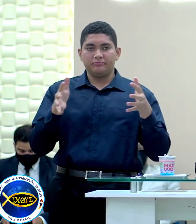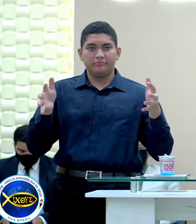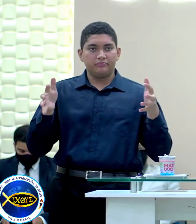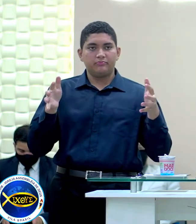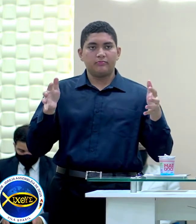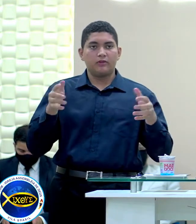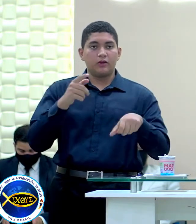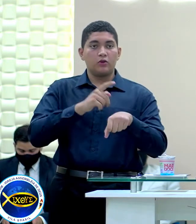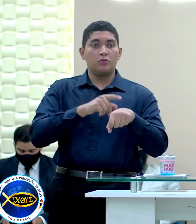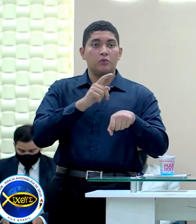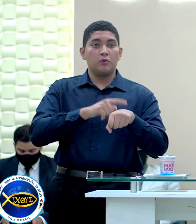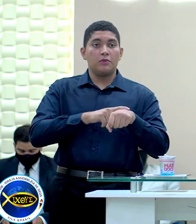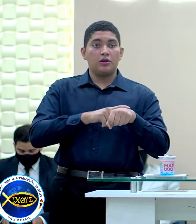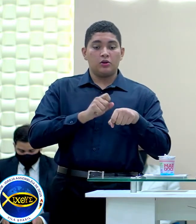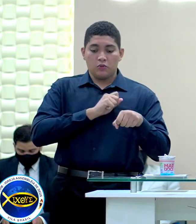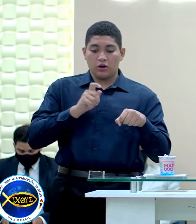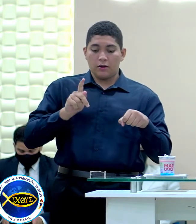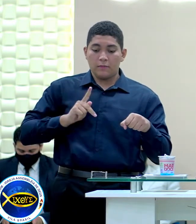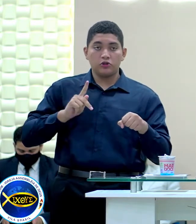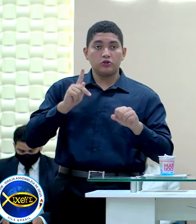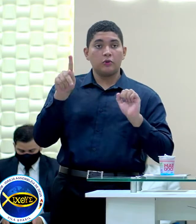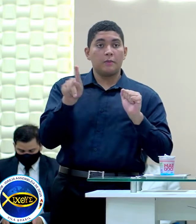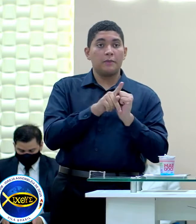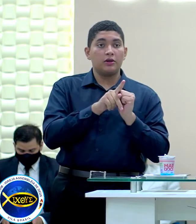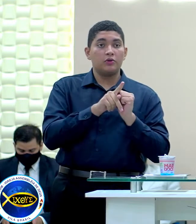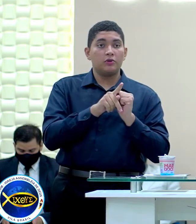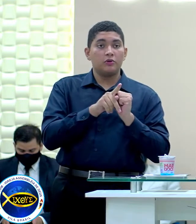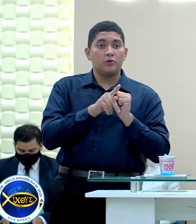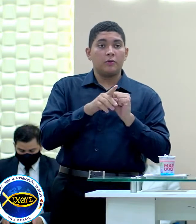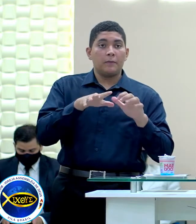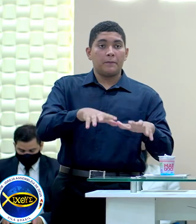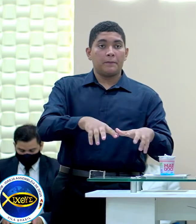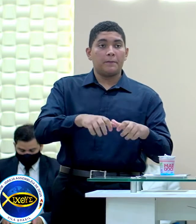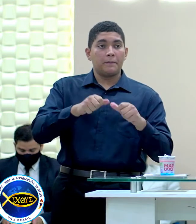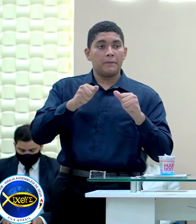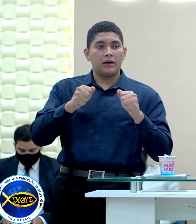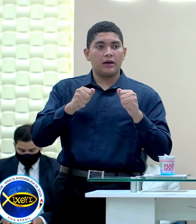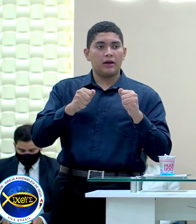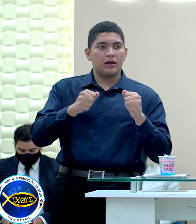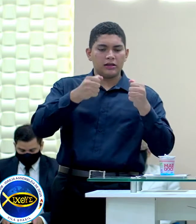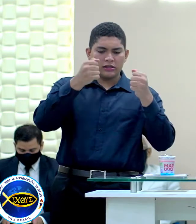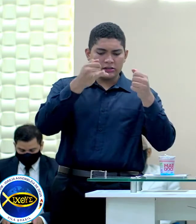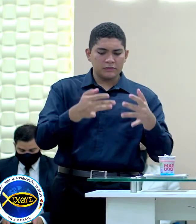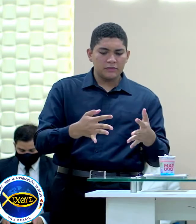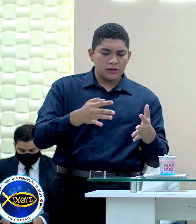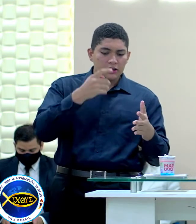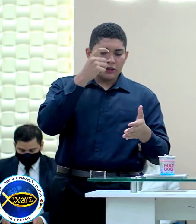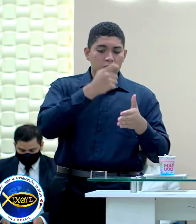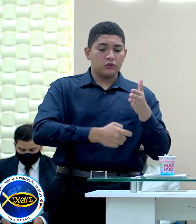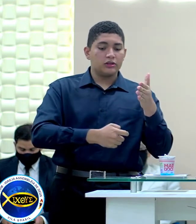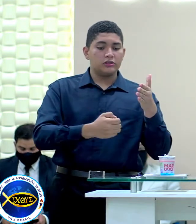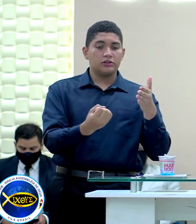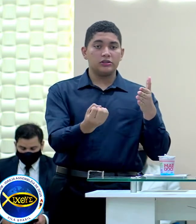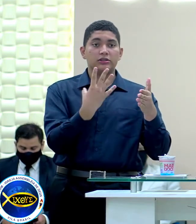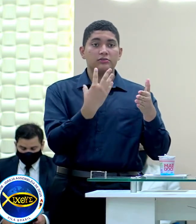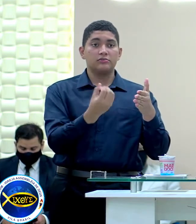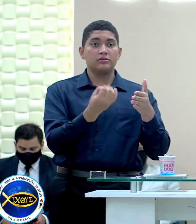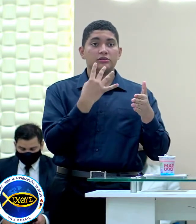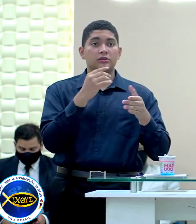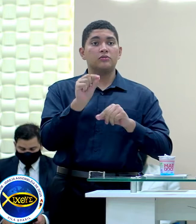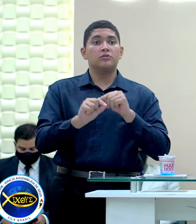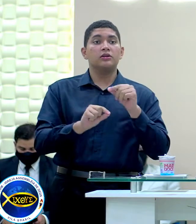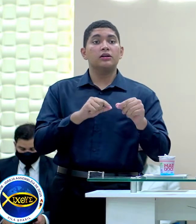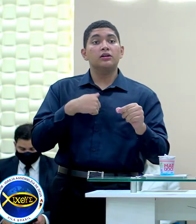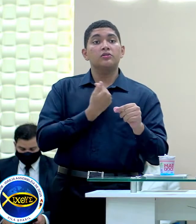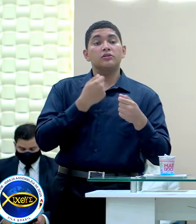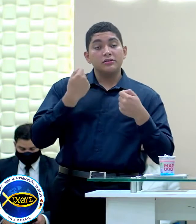o apóstolo Pedro pega esta imagem e aplica aqui neste texto, ele está nos dizendo que nós devemos